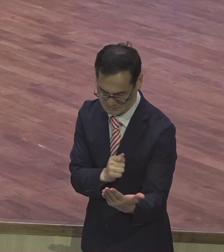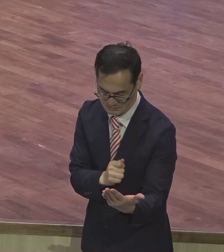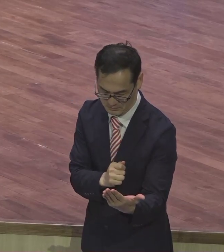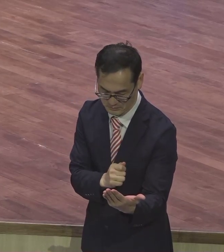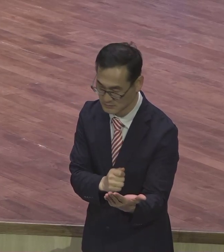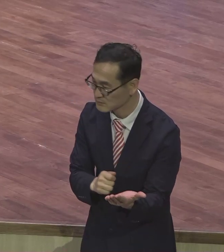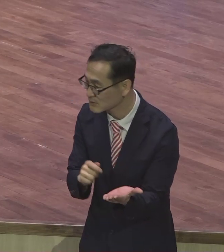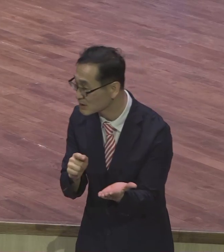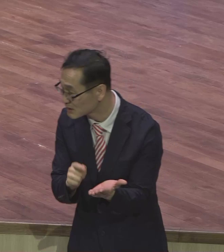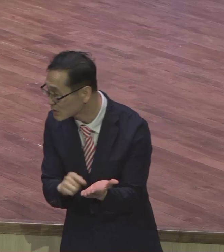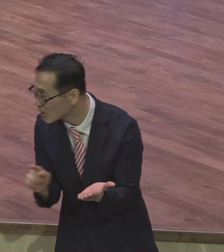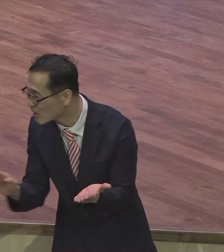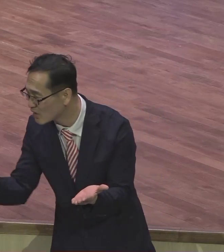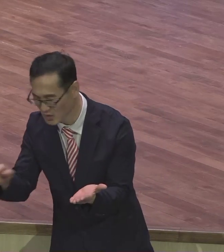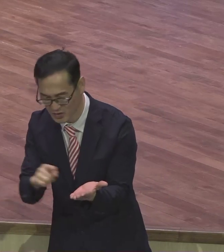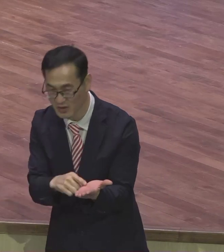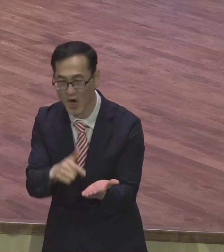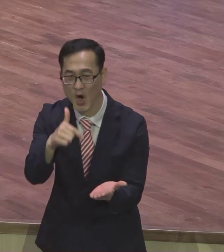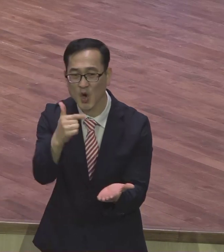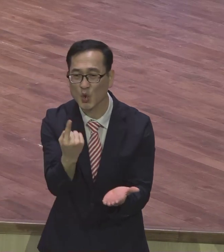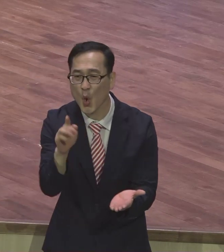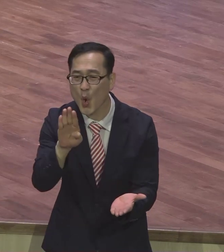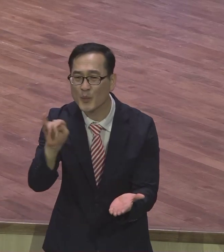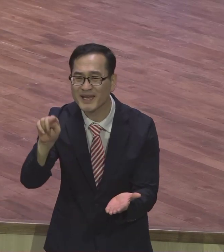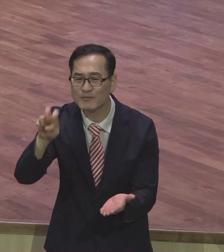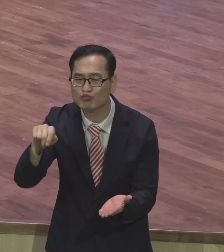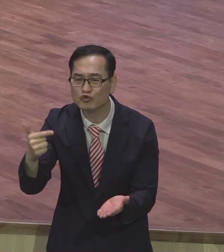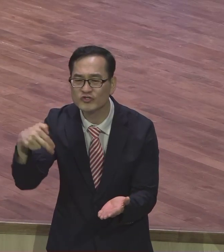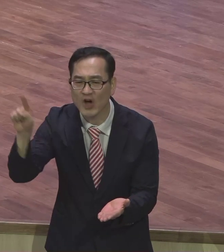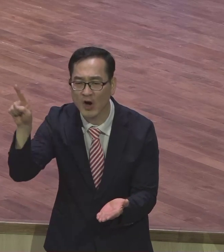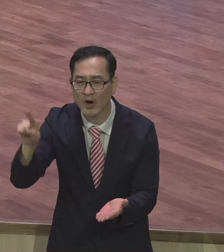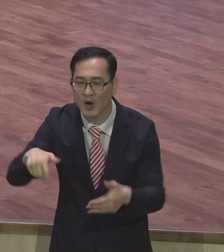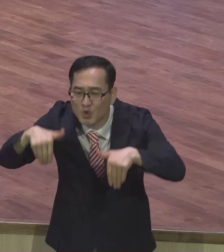이거요 노비 문서입니다 그랬어요